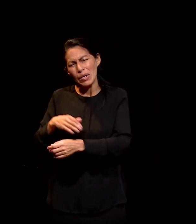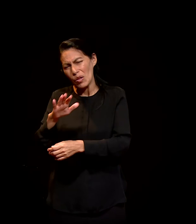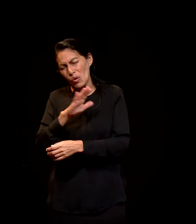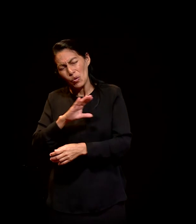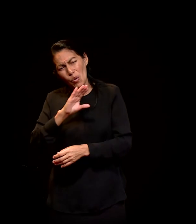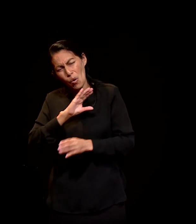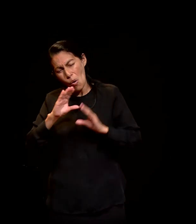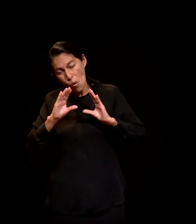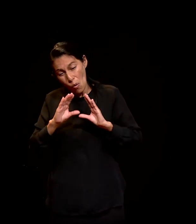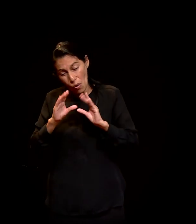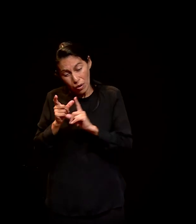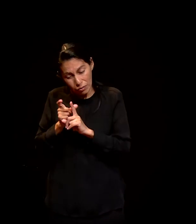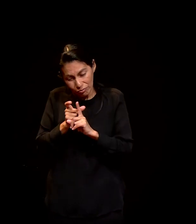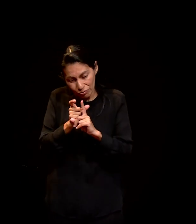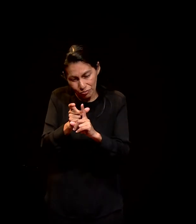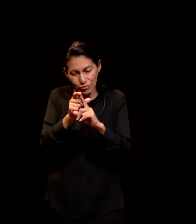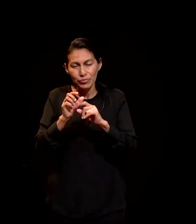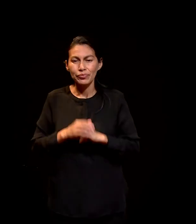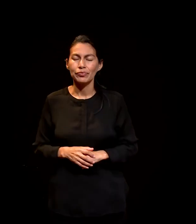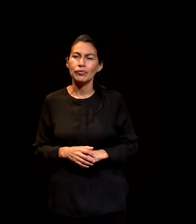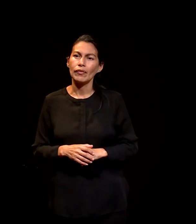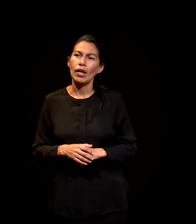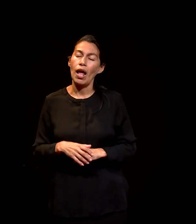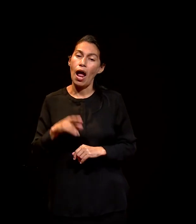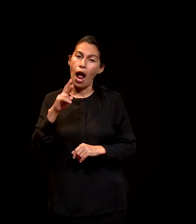la tapatía sophia